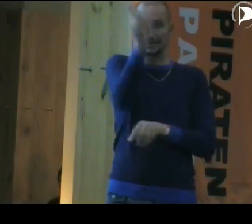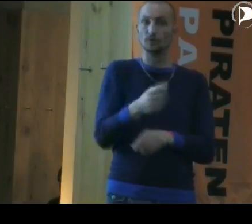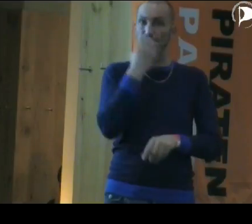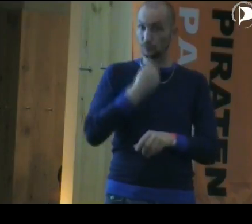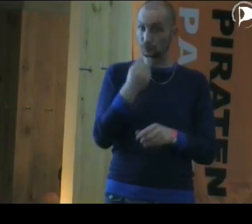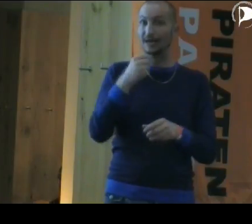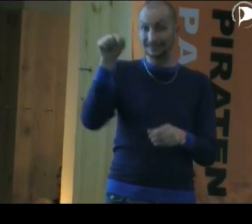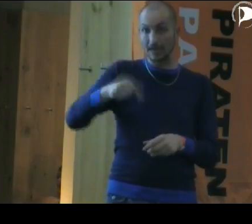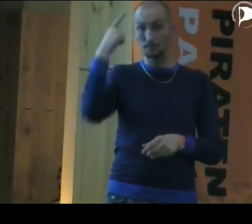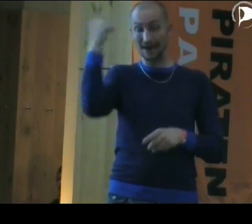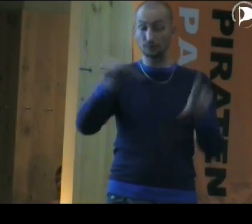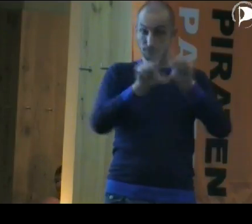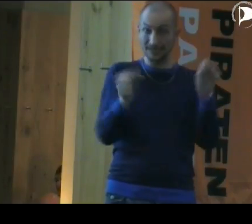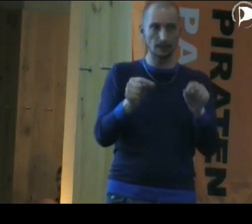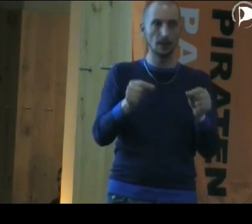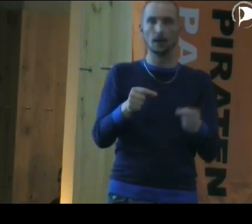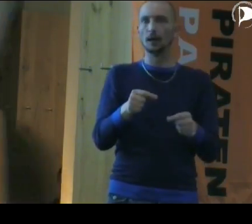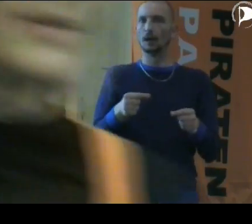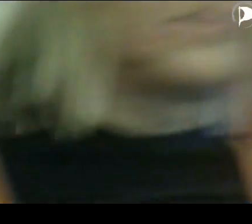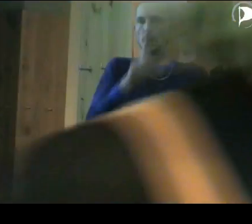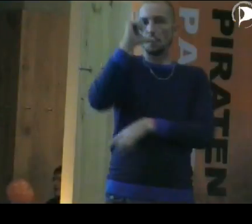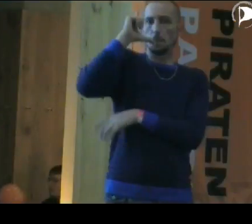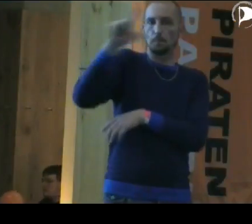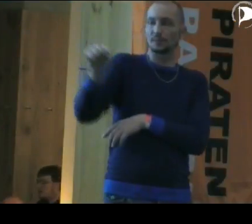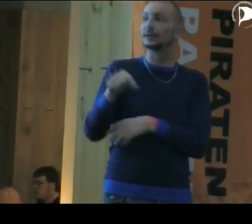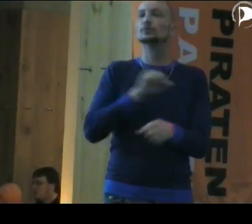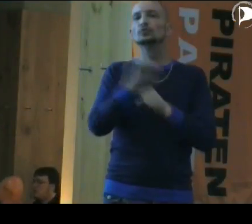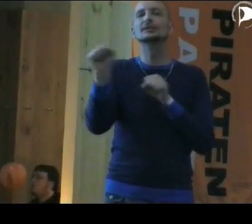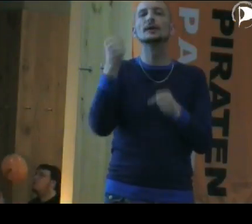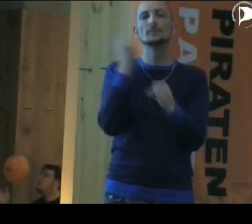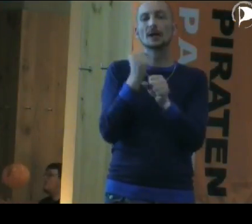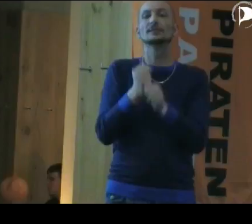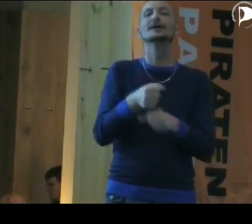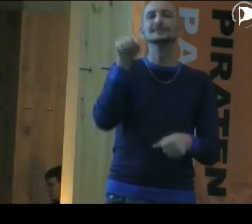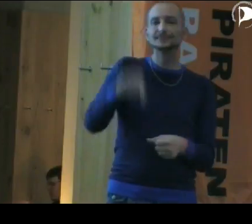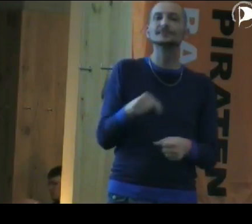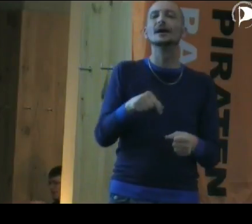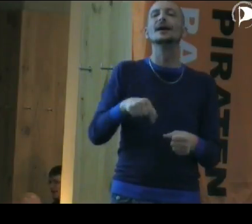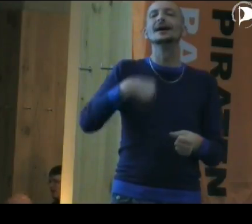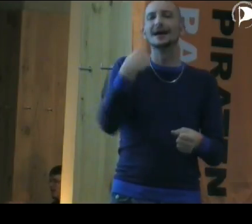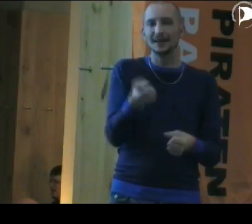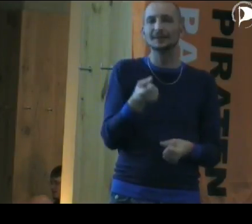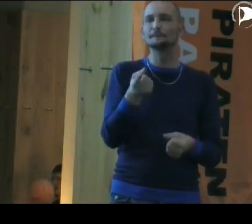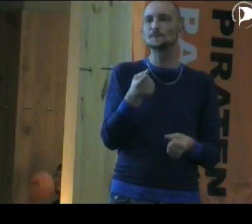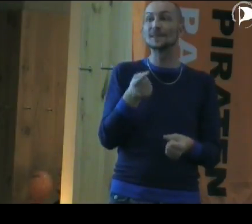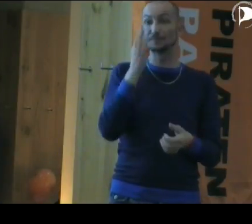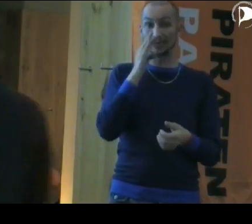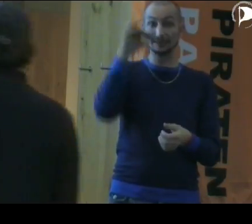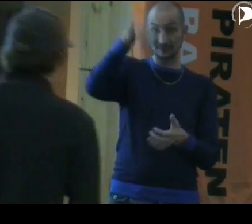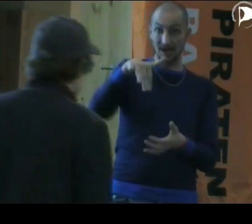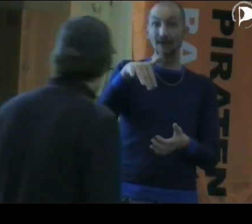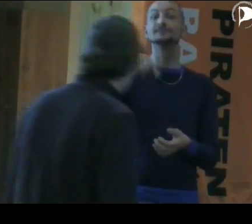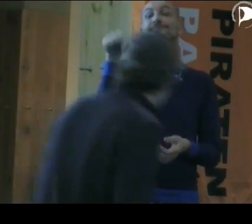daher machen gesetzt sind hier kann sich ja davon erzählen dass wir dies auf die kameradin ist